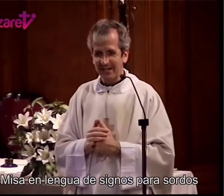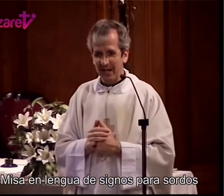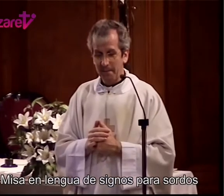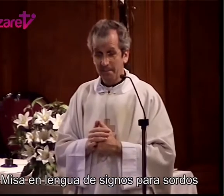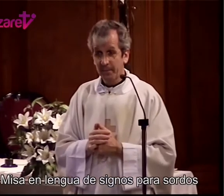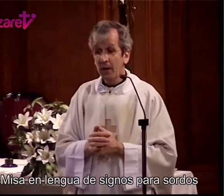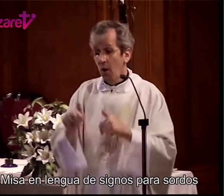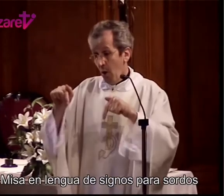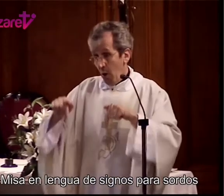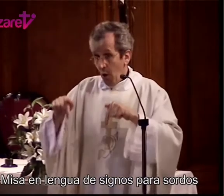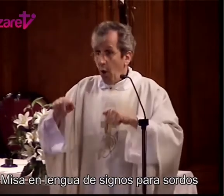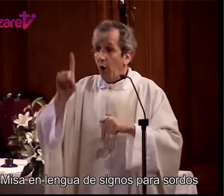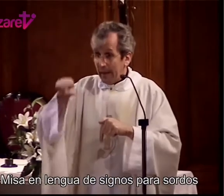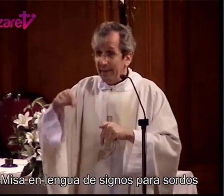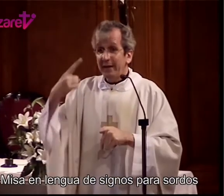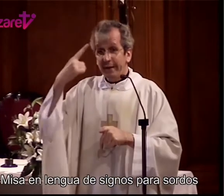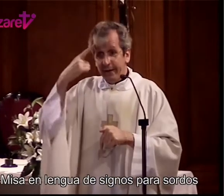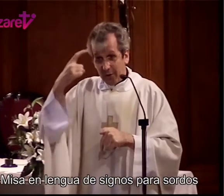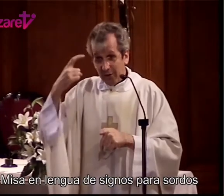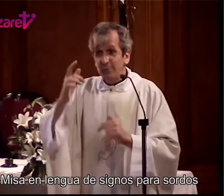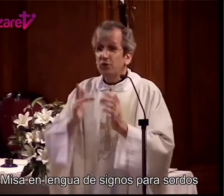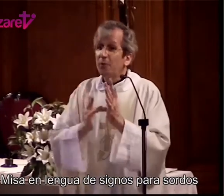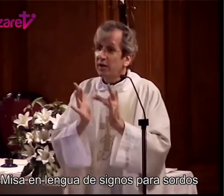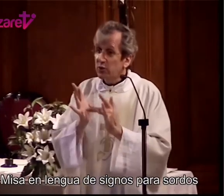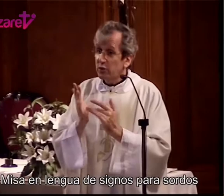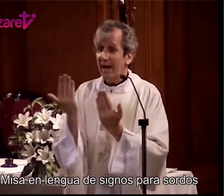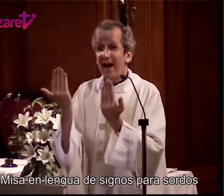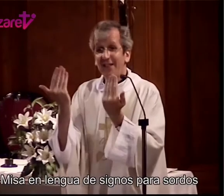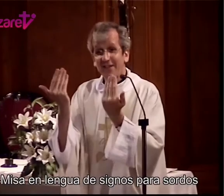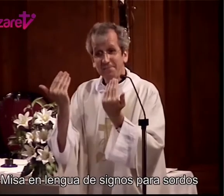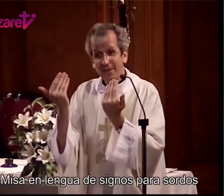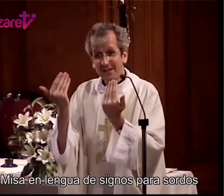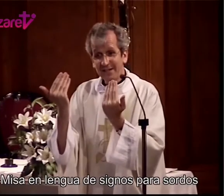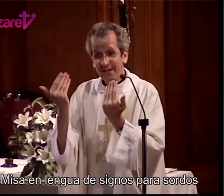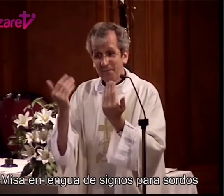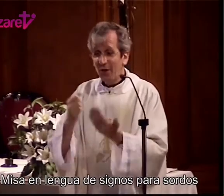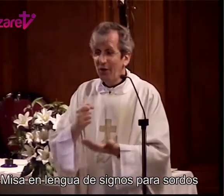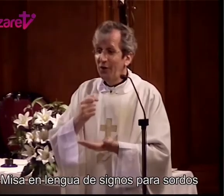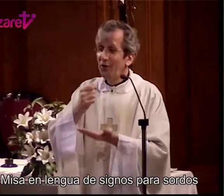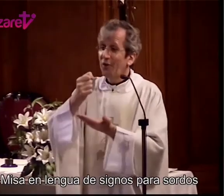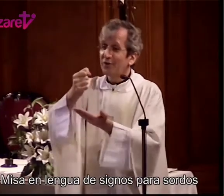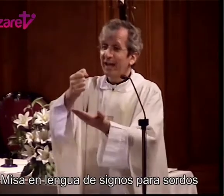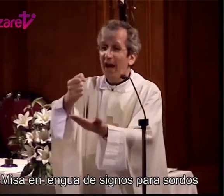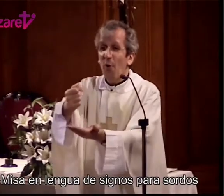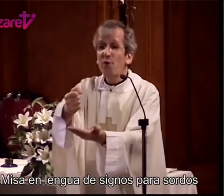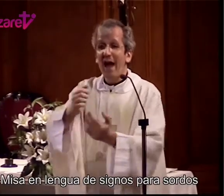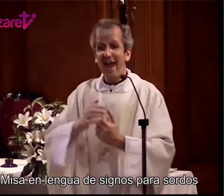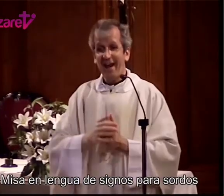él. Hoy también recordamos cómo Jesús, al despedirse, no nos deja una